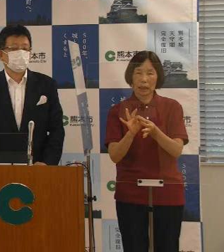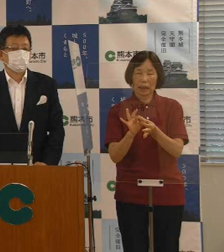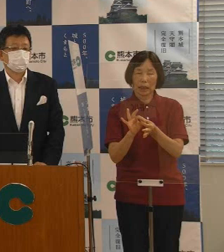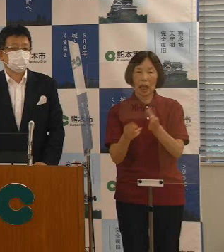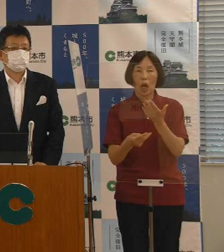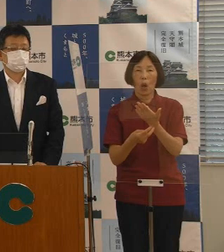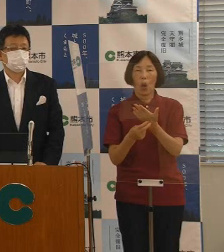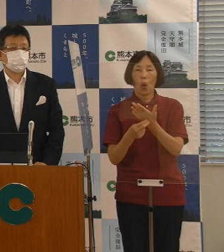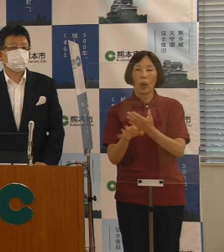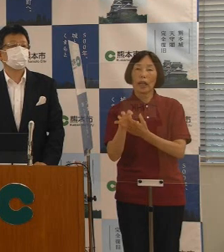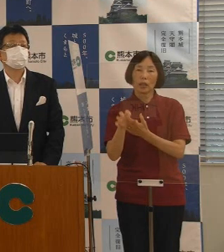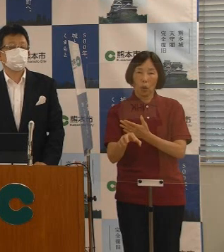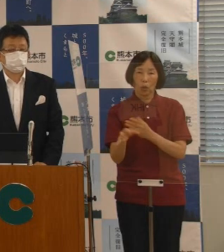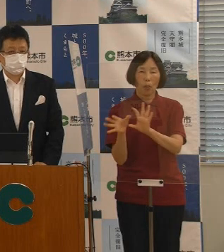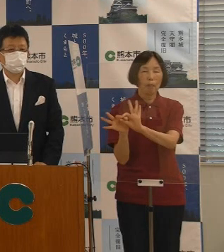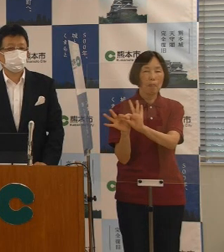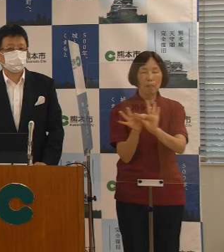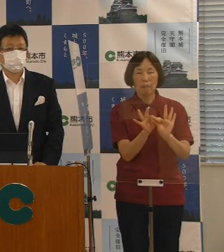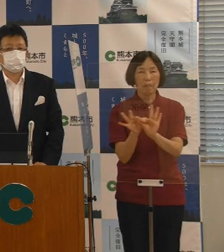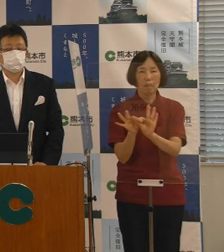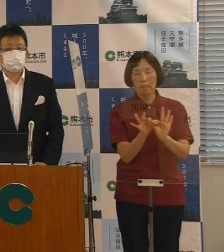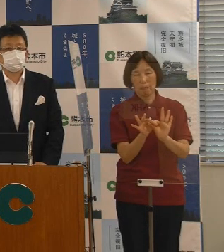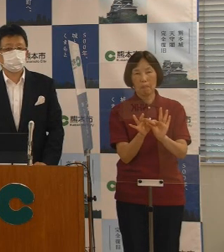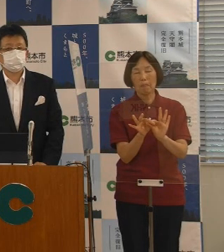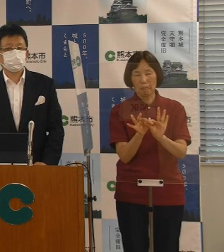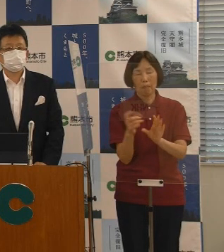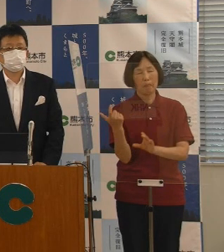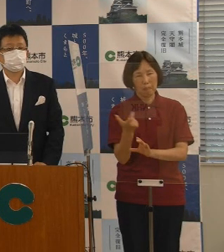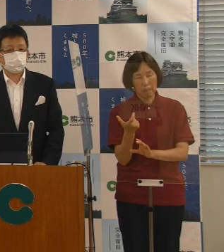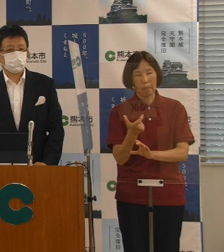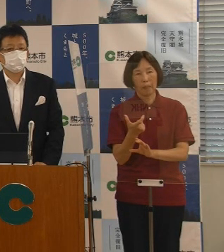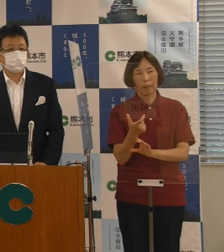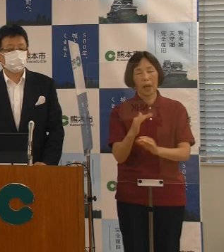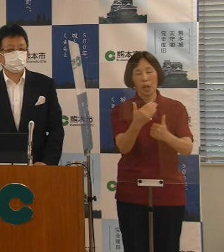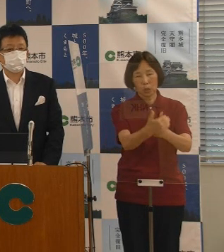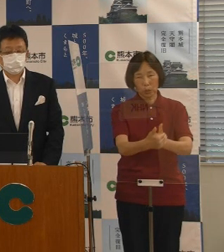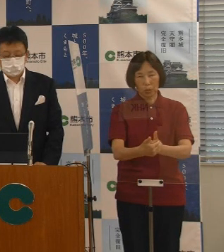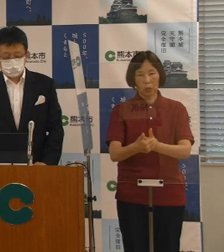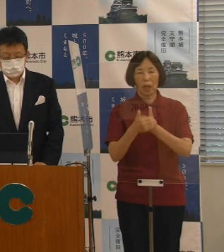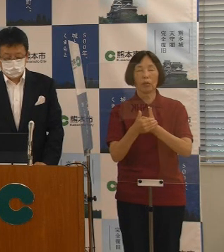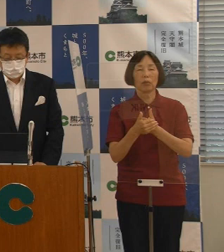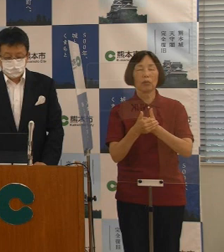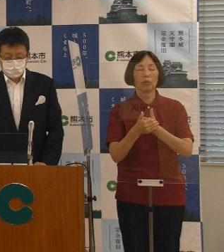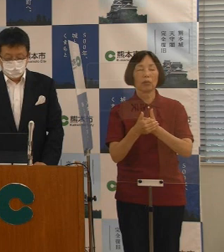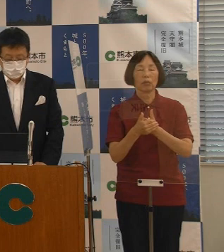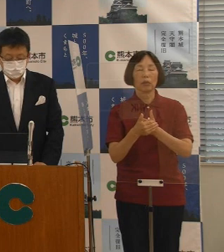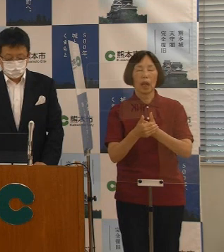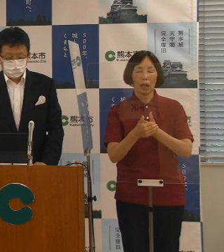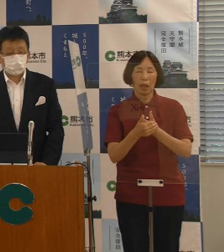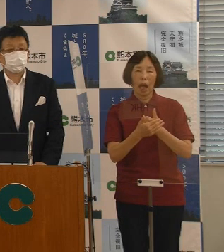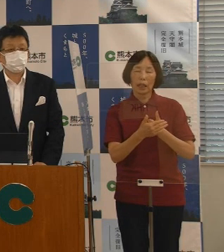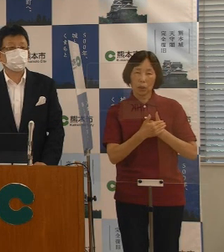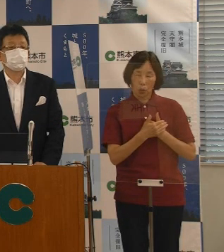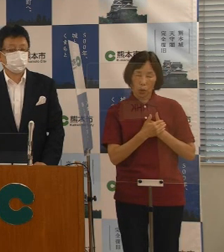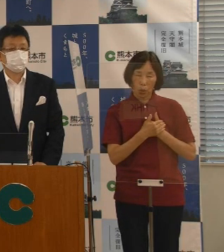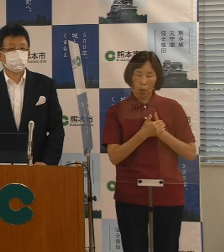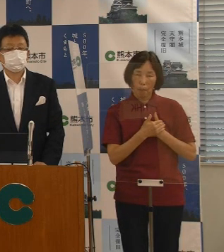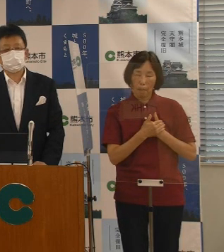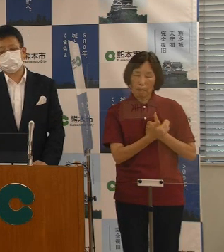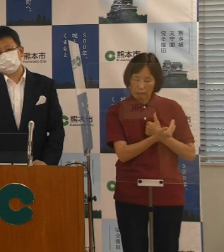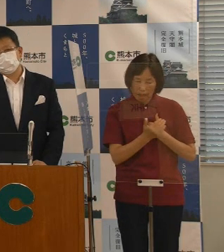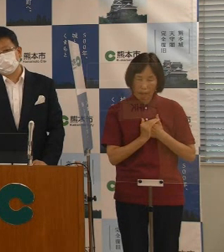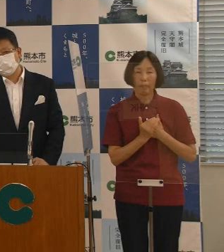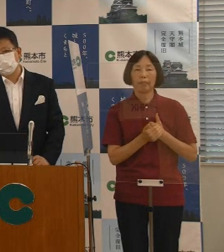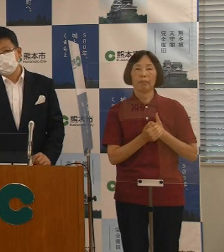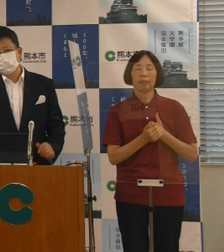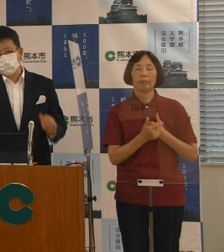所、しっかり連携をしてですね、救える命をしっかり守っていく体制を、これからも確保していきたい、まあ、